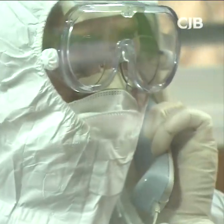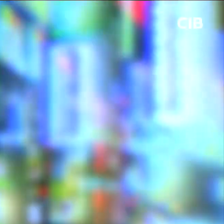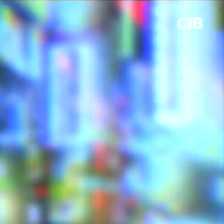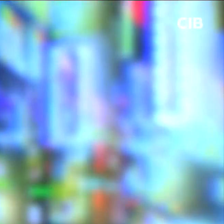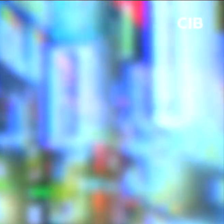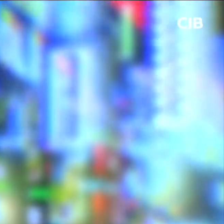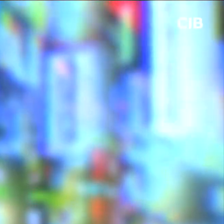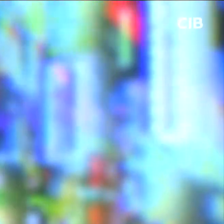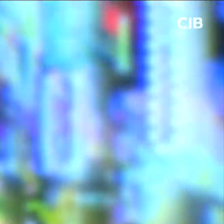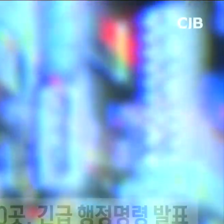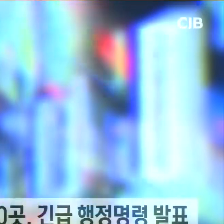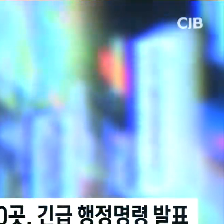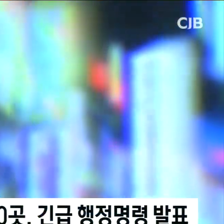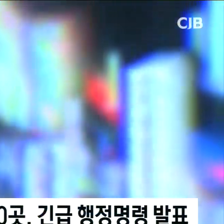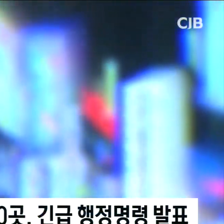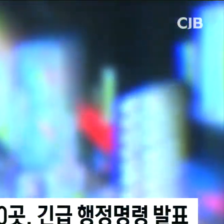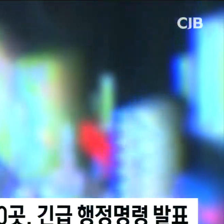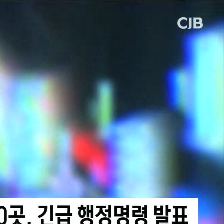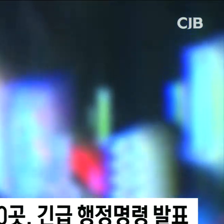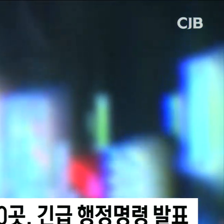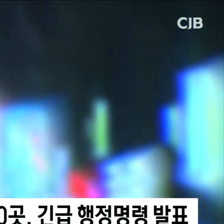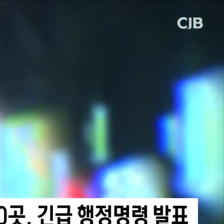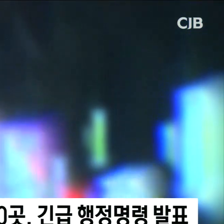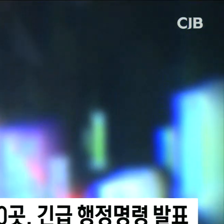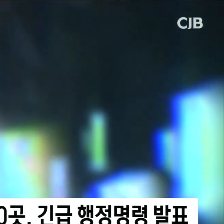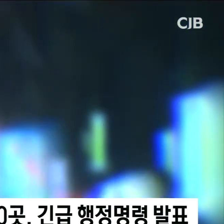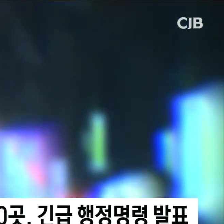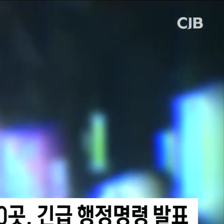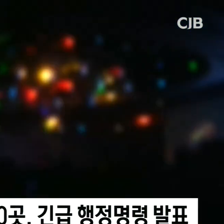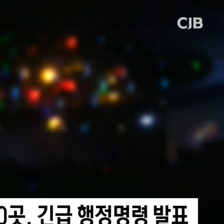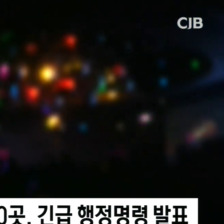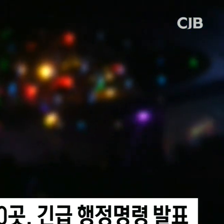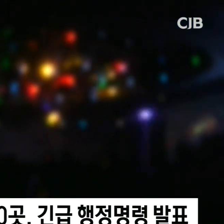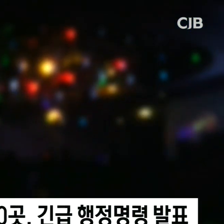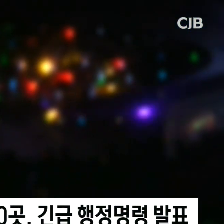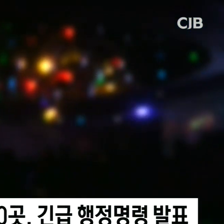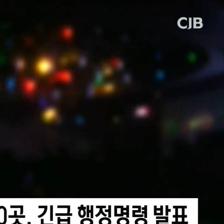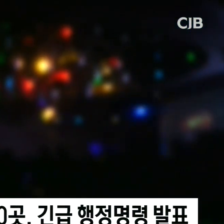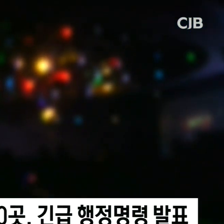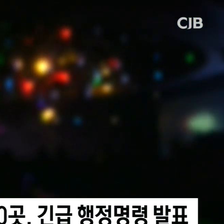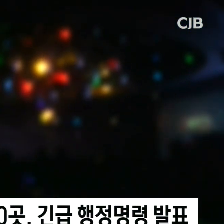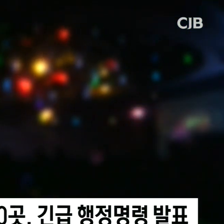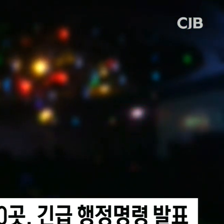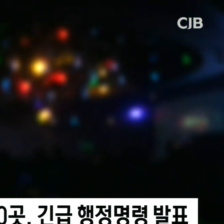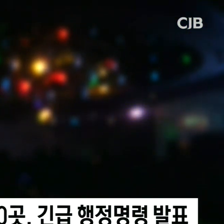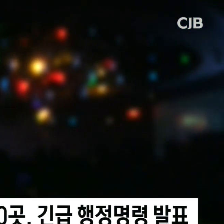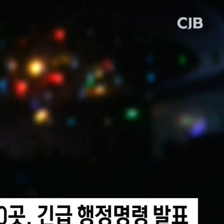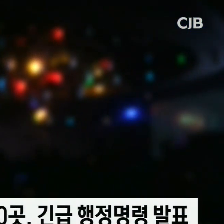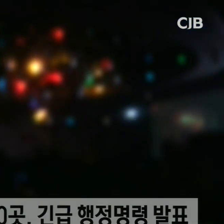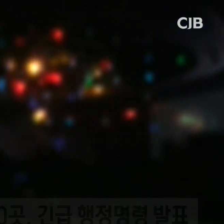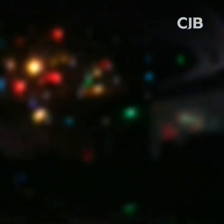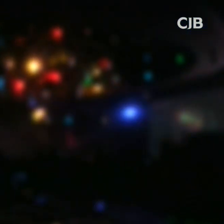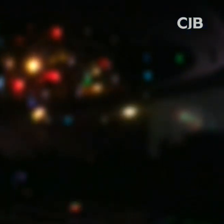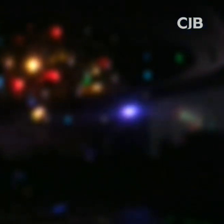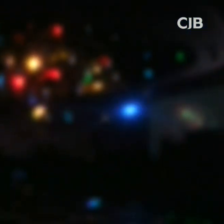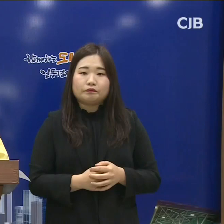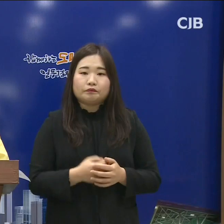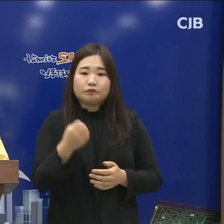특단의 대책을 내놨습니다. 도내 유흥시설 850곳에 대해 긴급 행정명령을 발표한